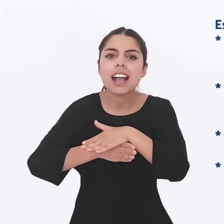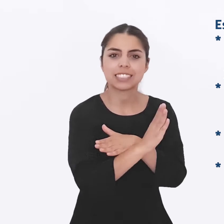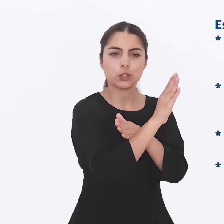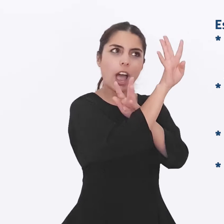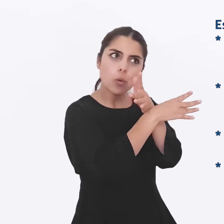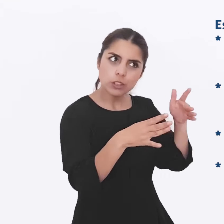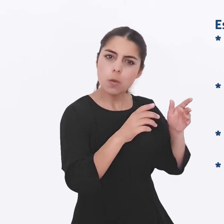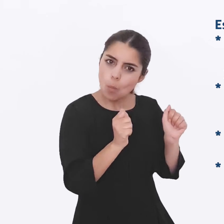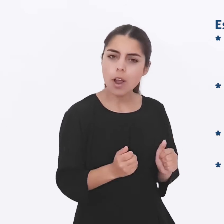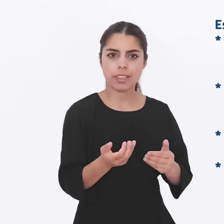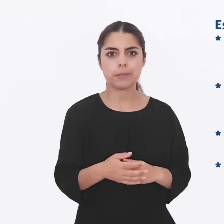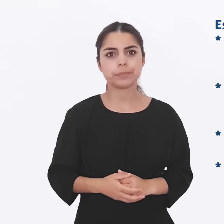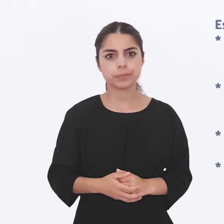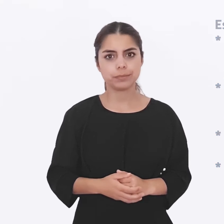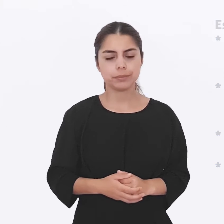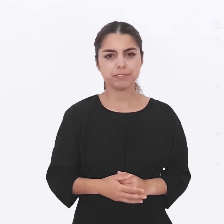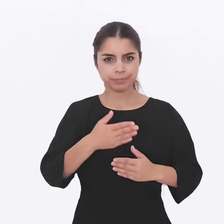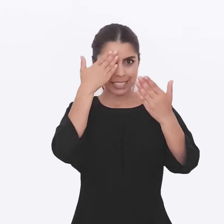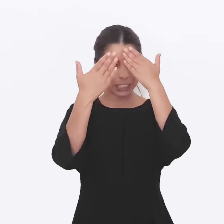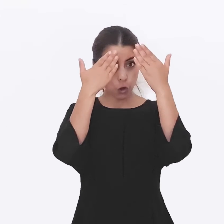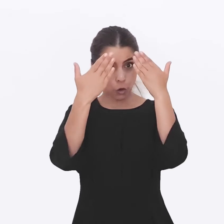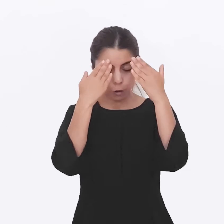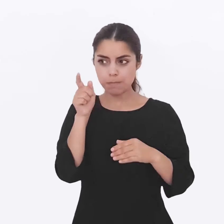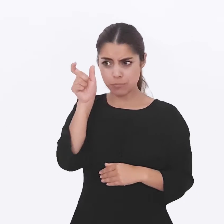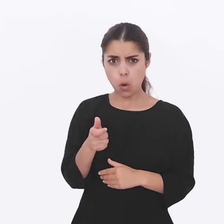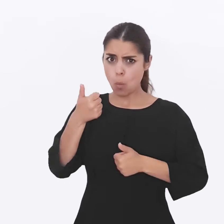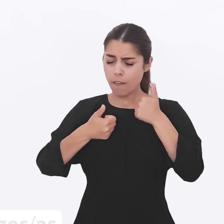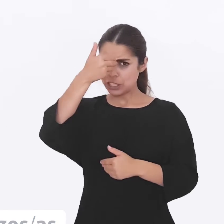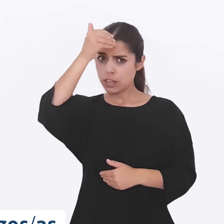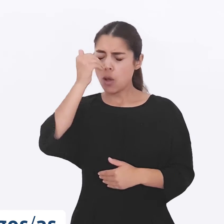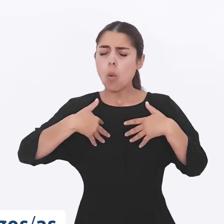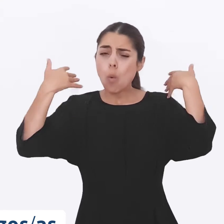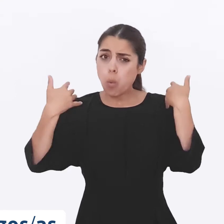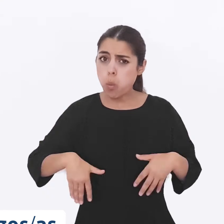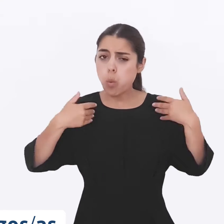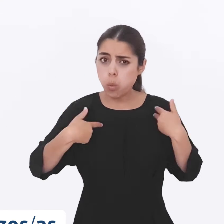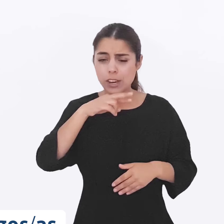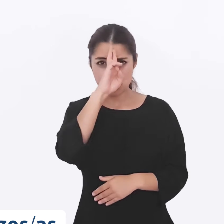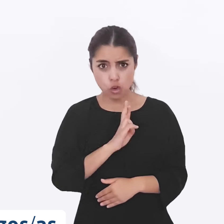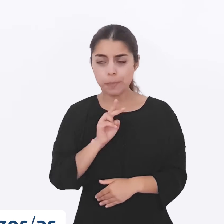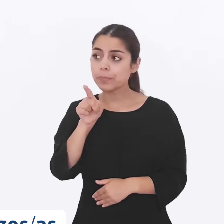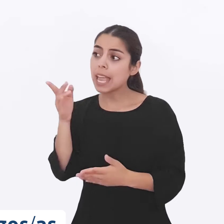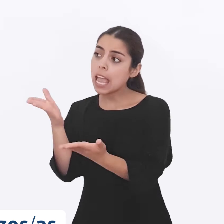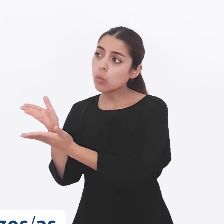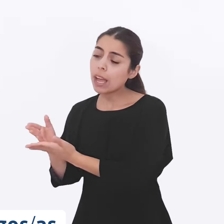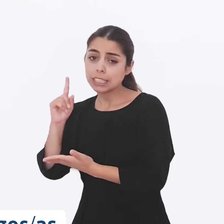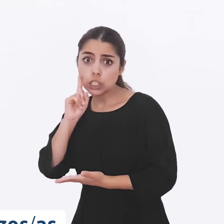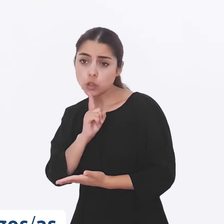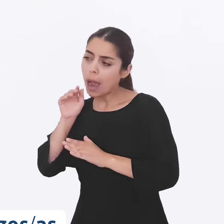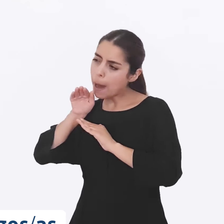en pleno acceso al currículum. Los psicólogos son profesionales que tienen un importante rol en la conducta adaptativa de los